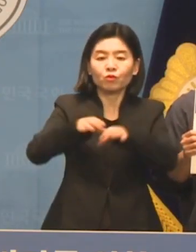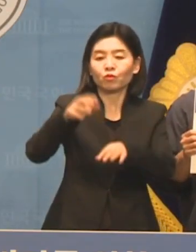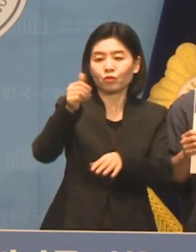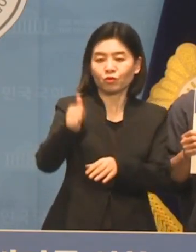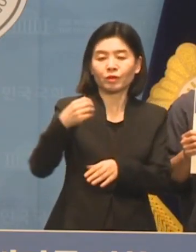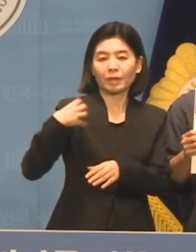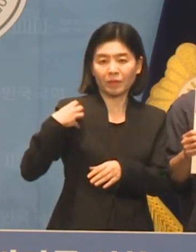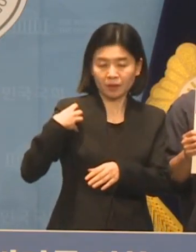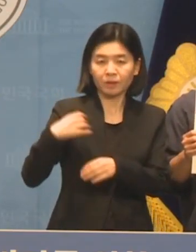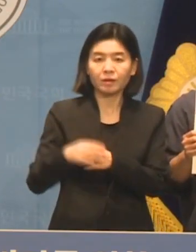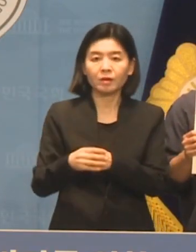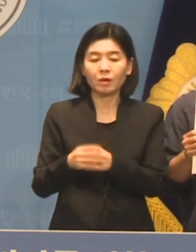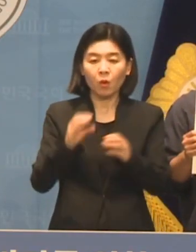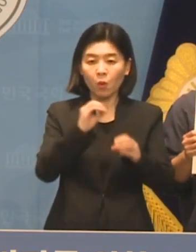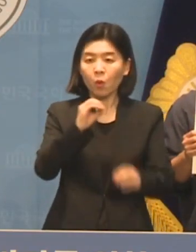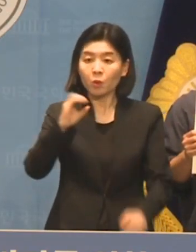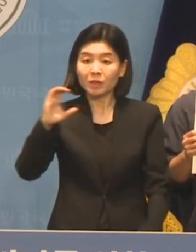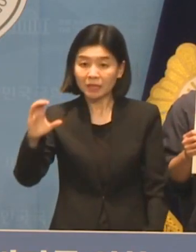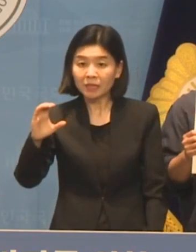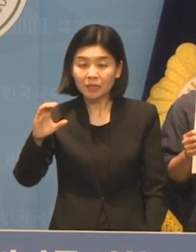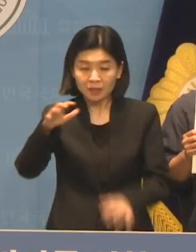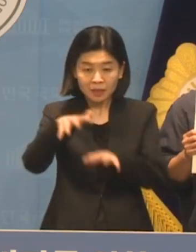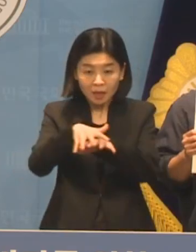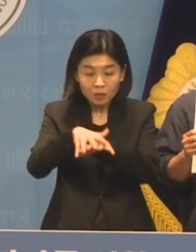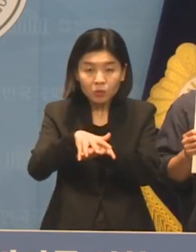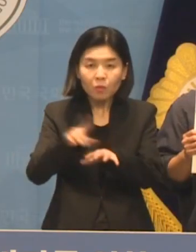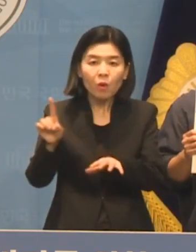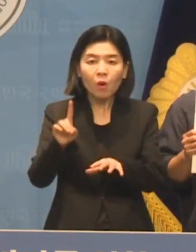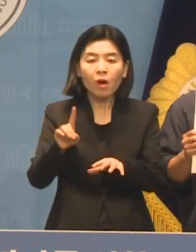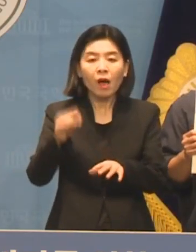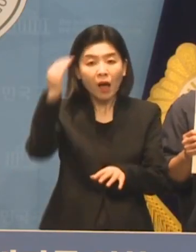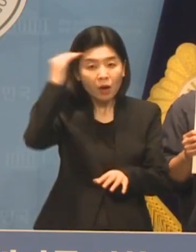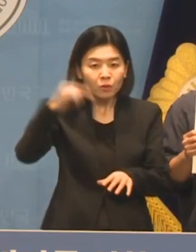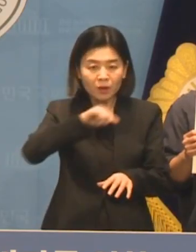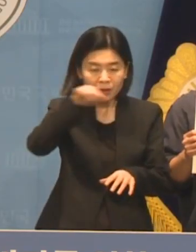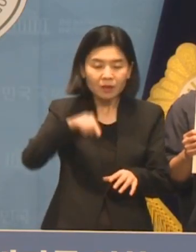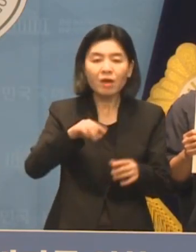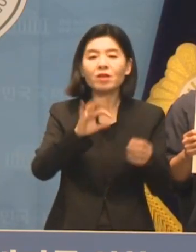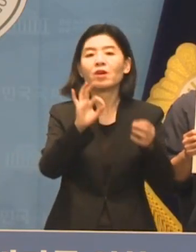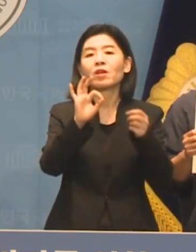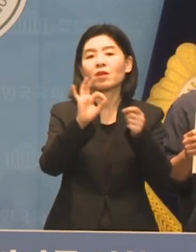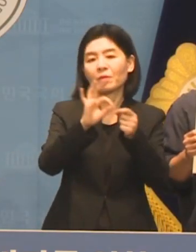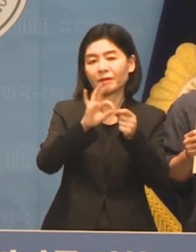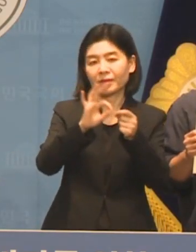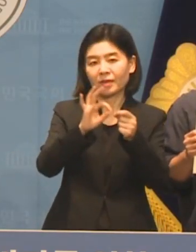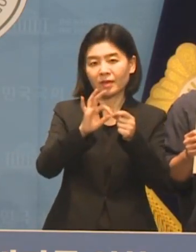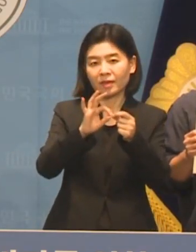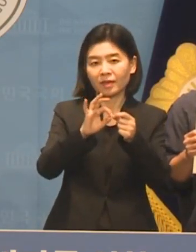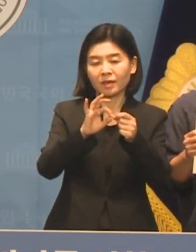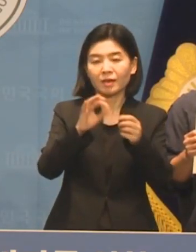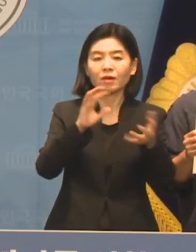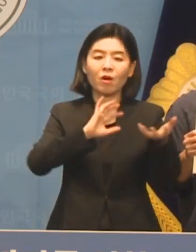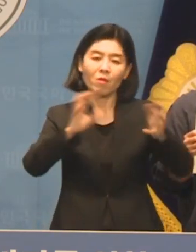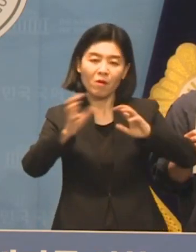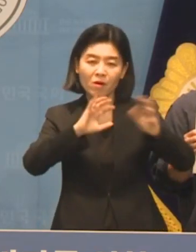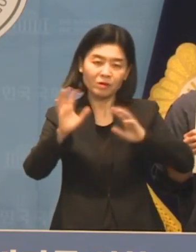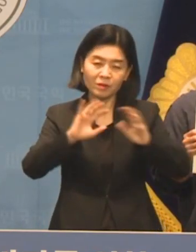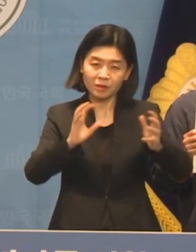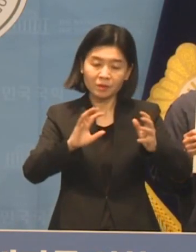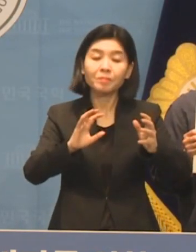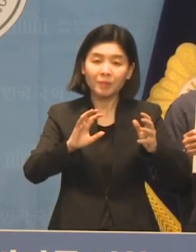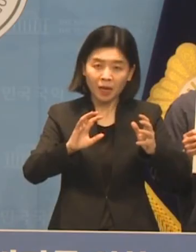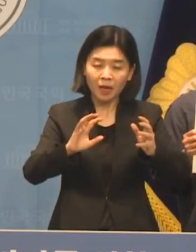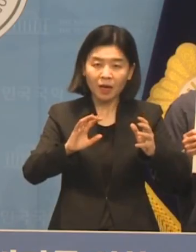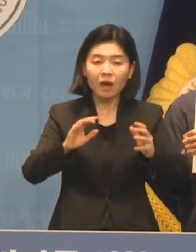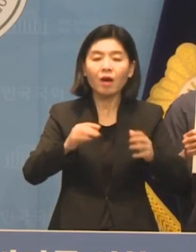공동행동 네트워크는 한국에서 열리는 10번째 아오오션 컨퍼런스에 대응하고 시민사회 목소리를 모으기 위해